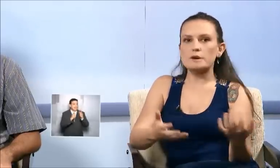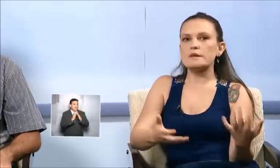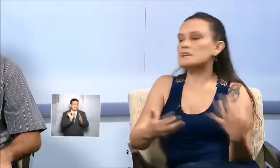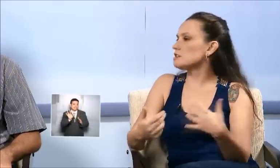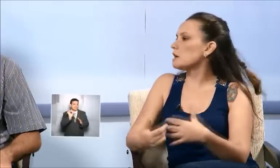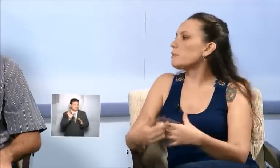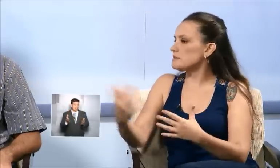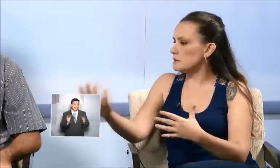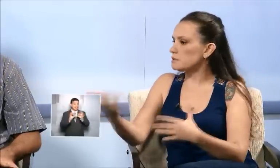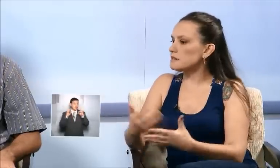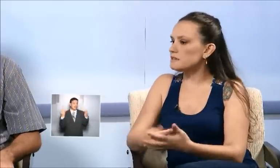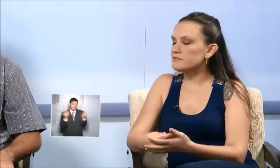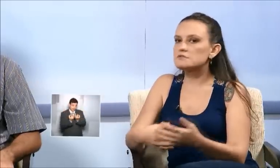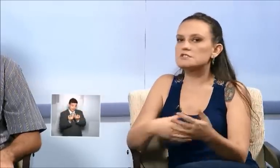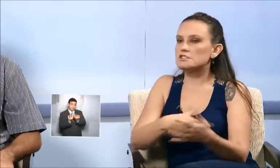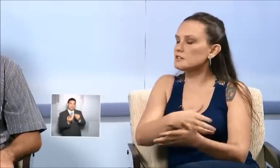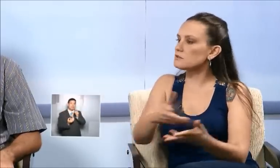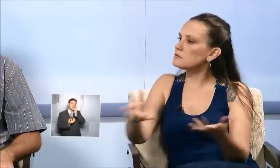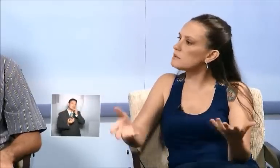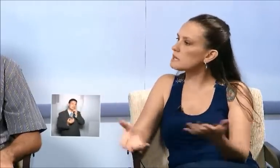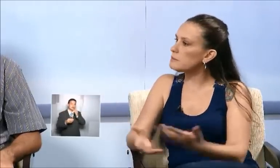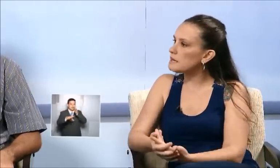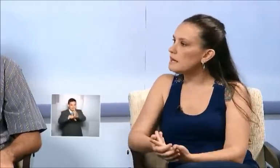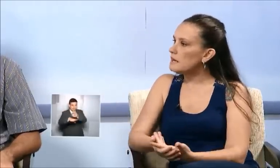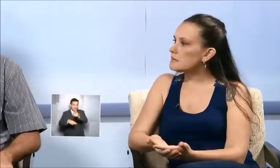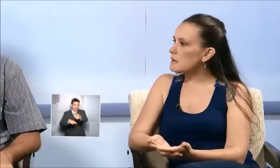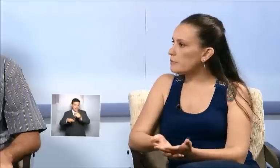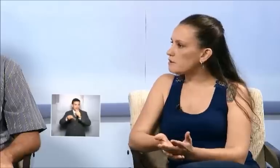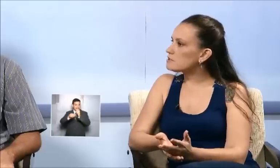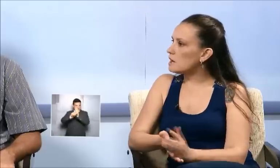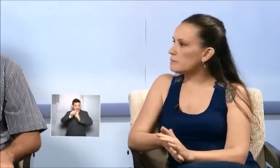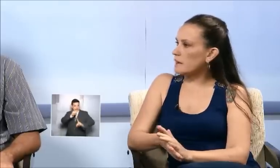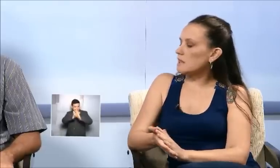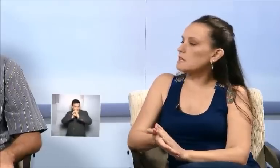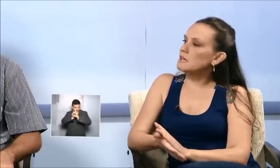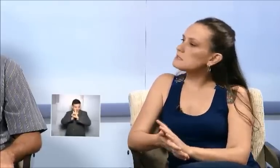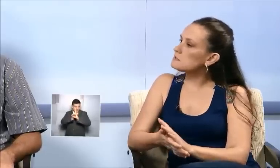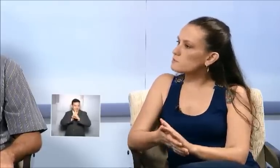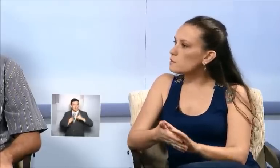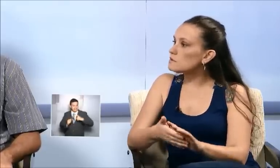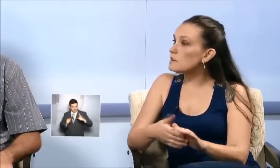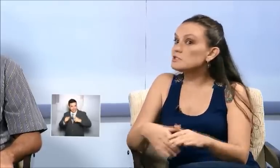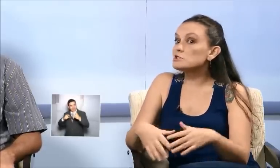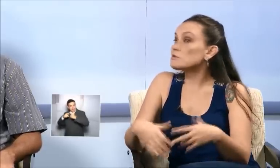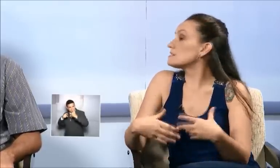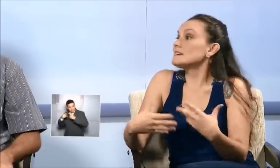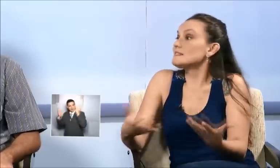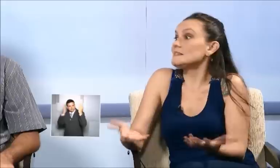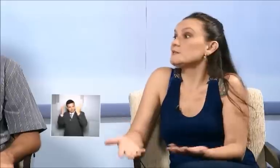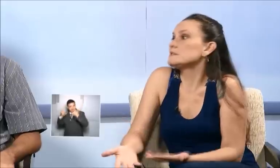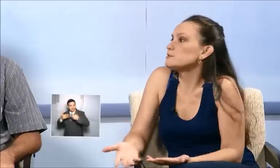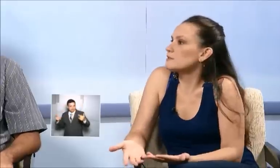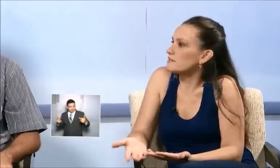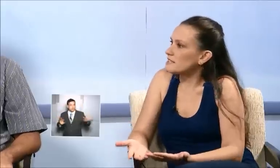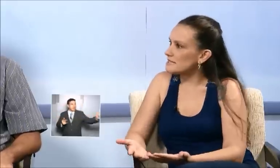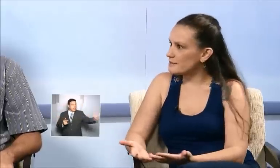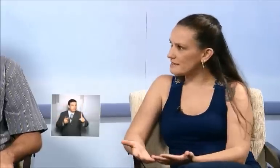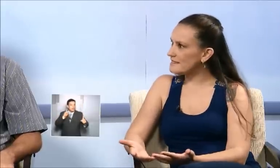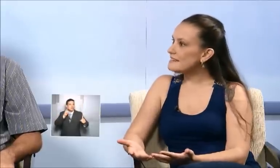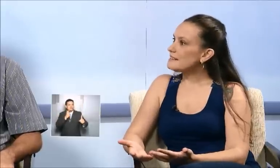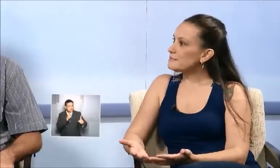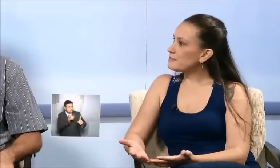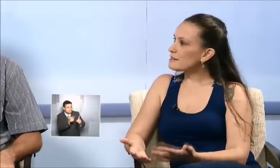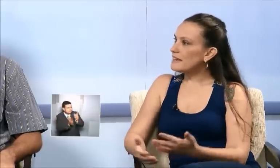essa família chega, por exemplo, na Da Vida, onde a gente tem toda uma equipe terapêutica ali para atender esse surdo, e a gente não consegue entender o que esse surdo está